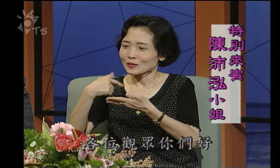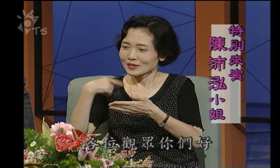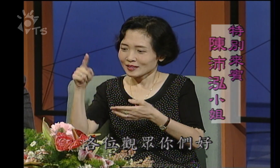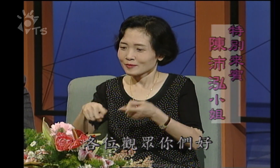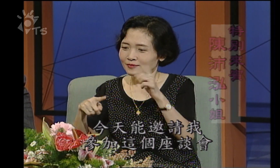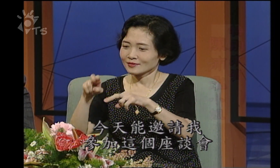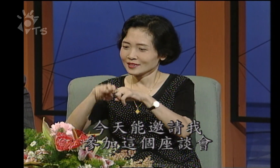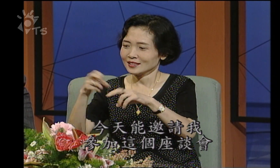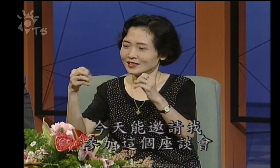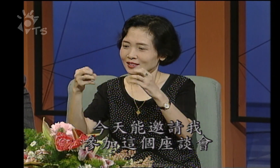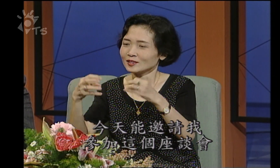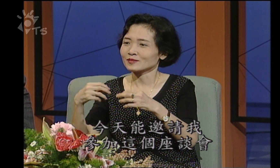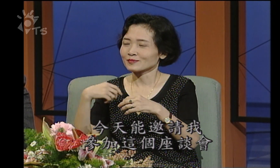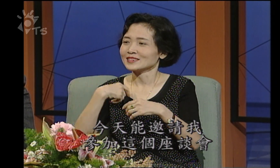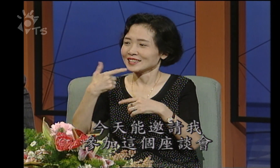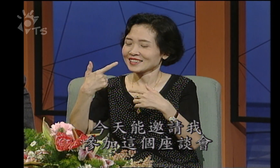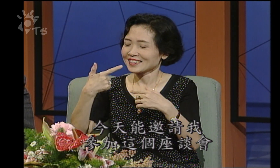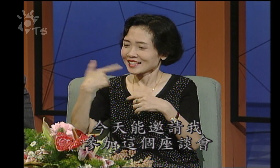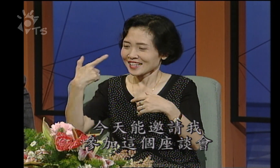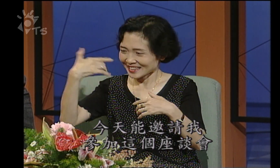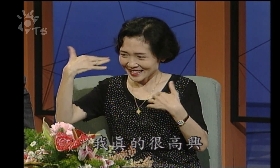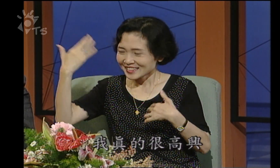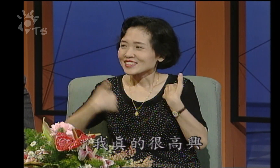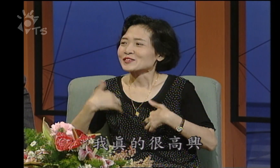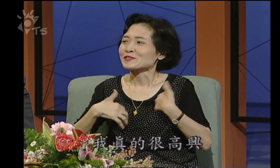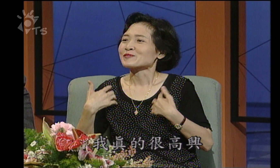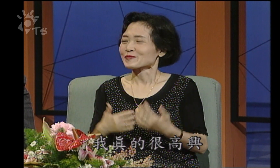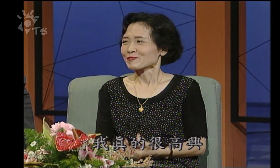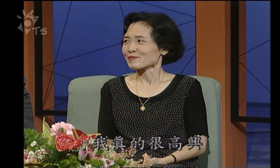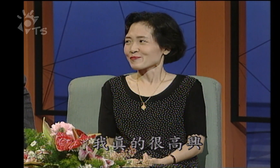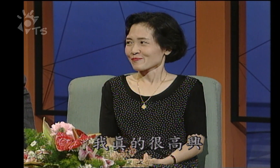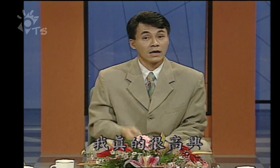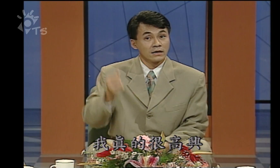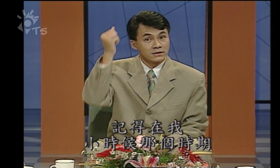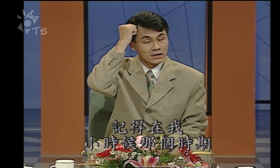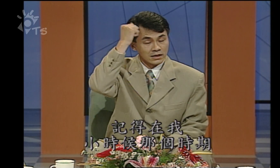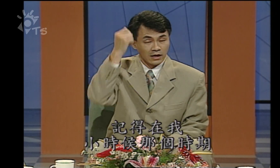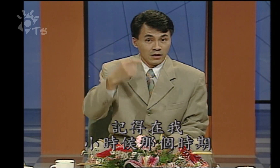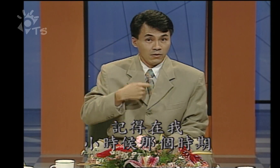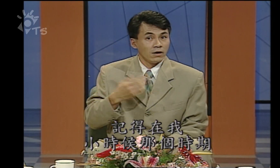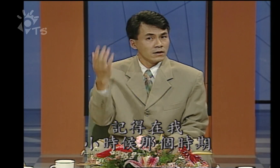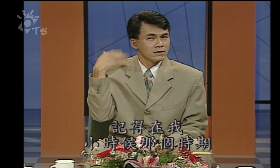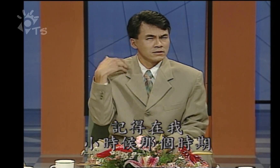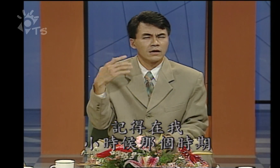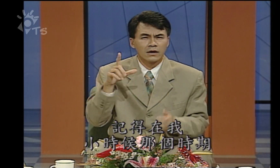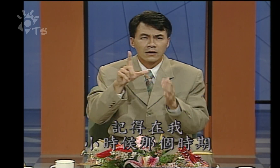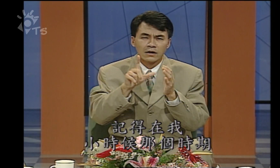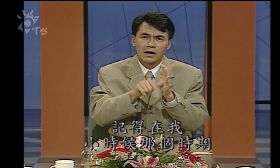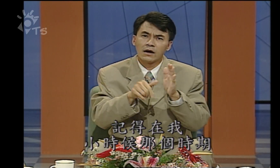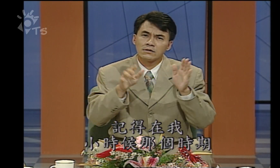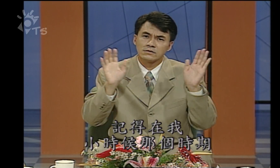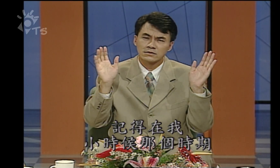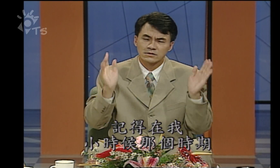今天能邀请我参加这个座谈会，我真的很高兴。 是的，记得在我小的时候那个时